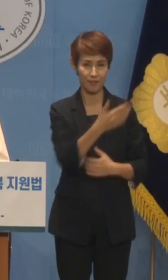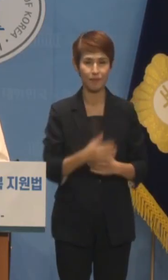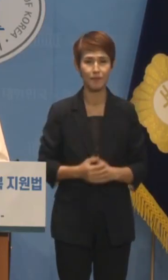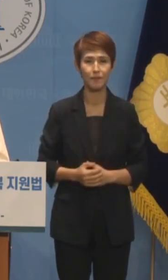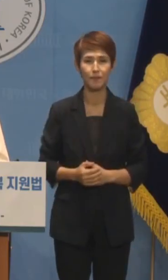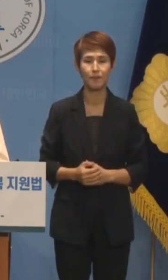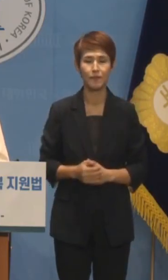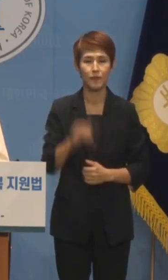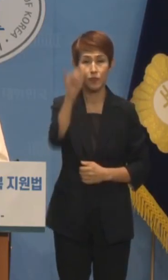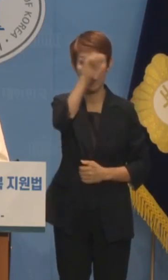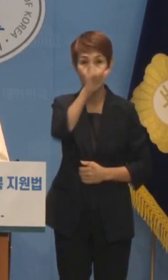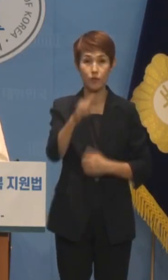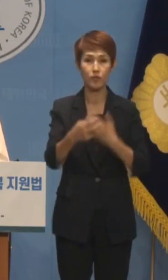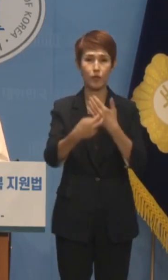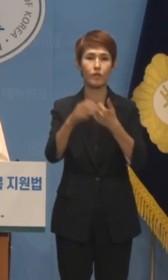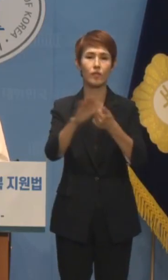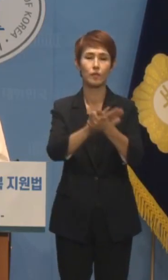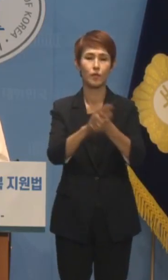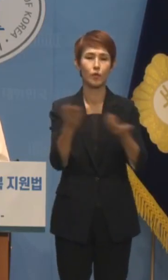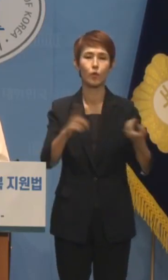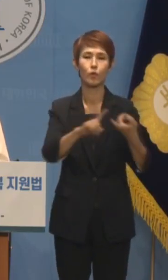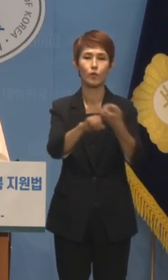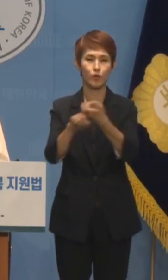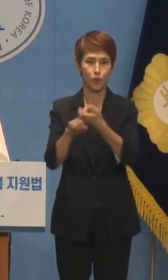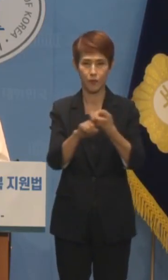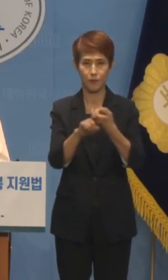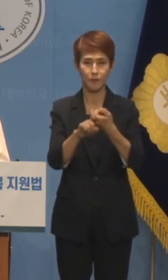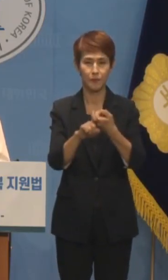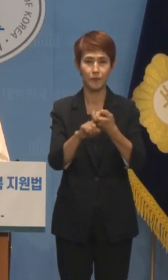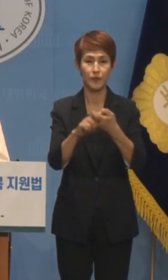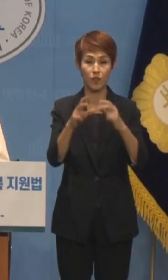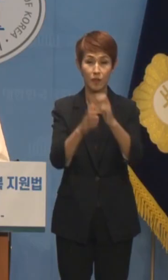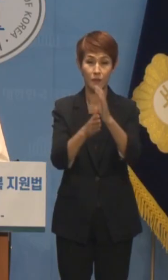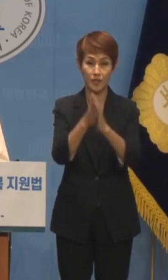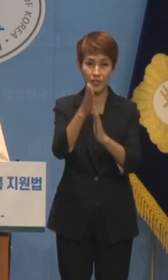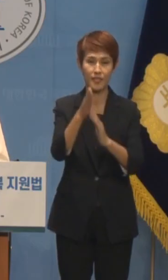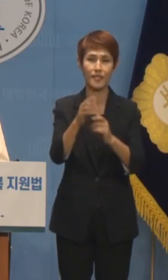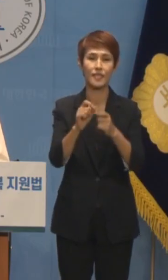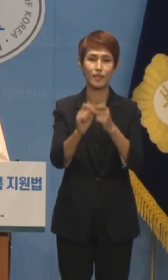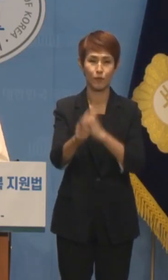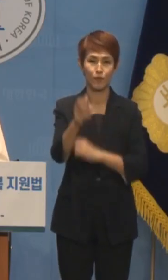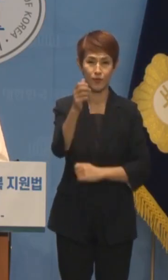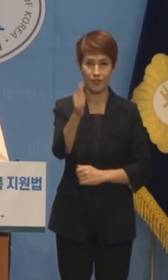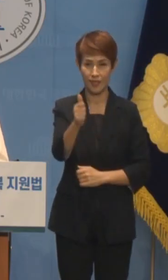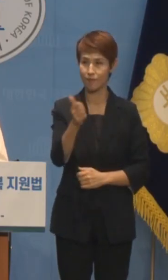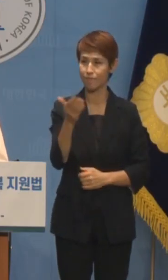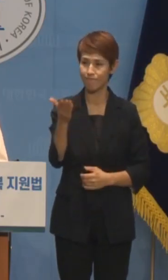한국노총 전국의료서비스 노동조합 성남시 의료원 지부 임성원 지부장